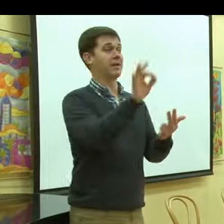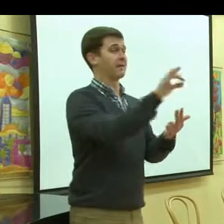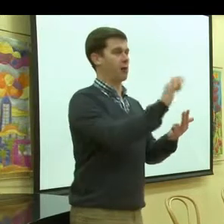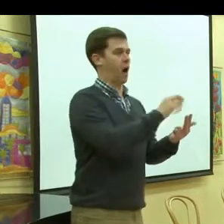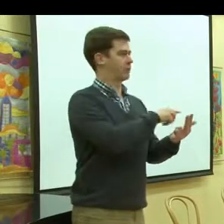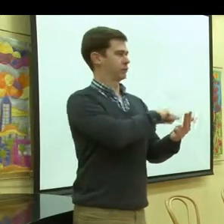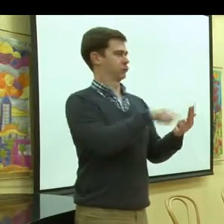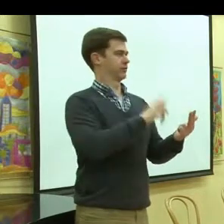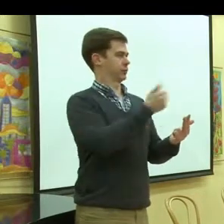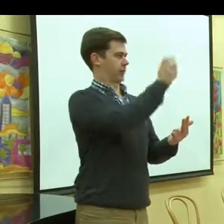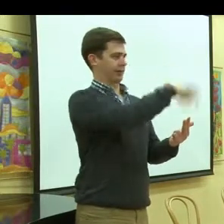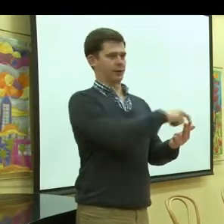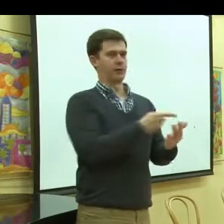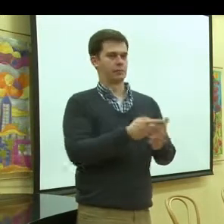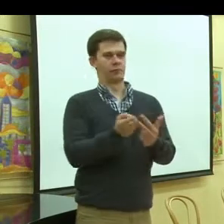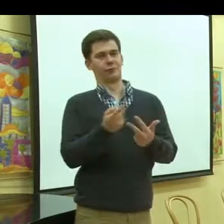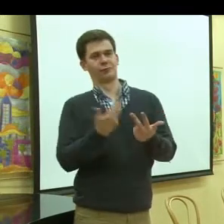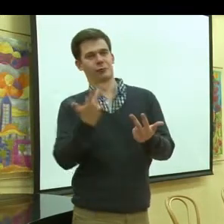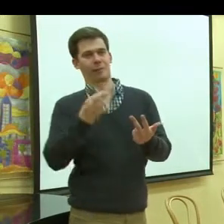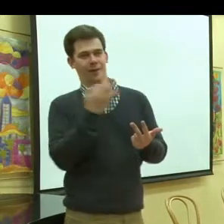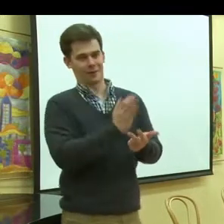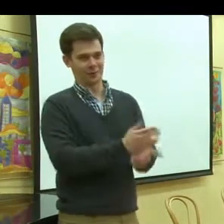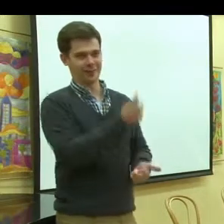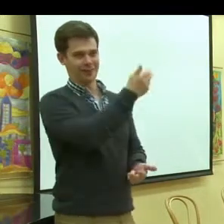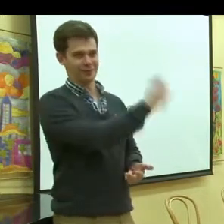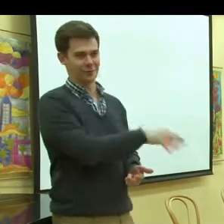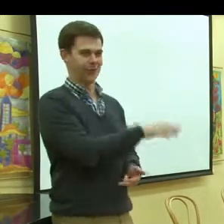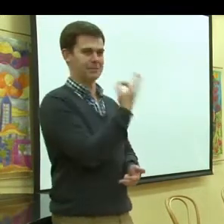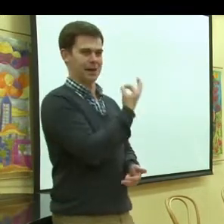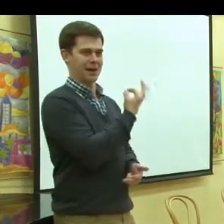Właśnie chciałem to samo powiedzieć, że wyczerpał Wojtek Niemiec.